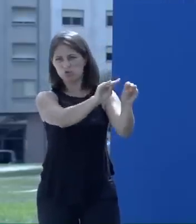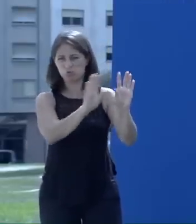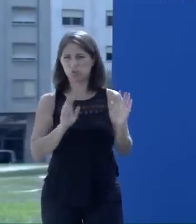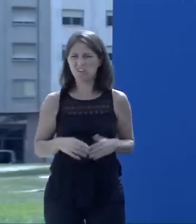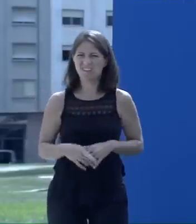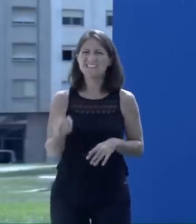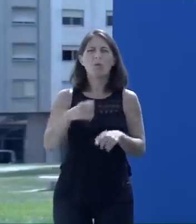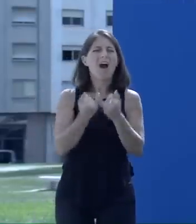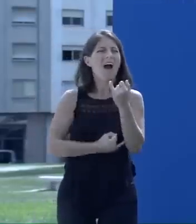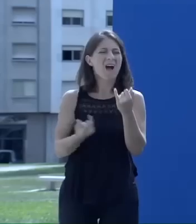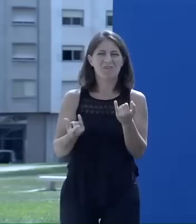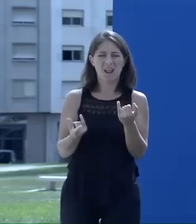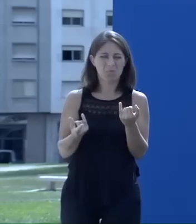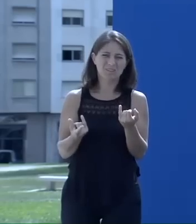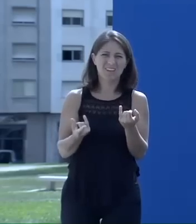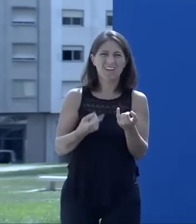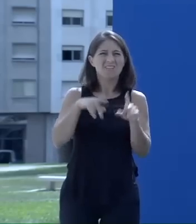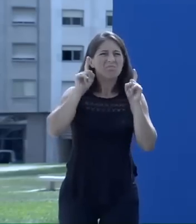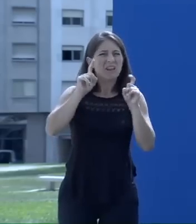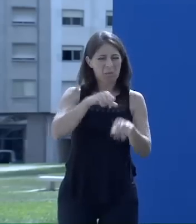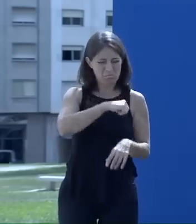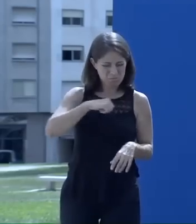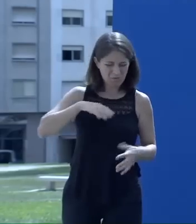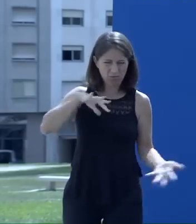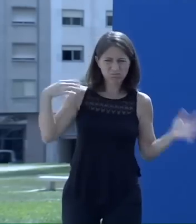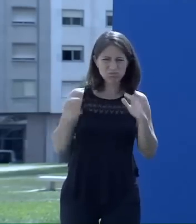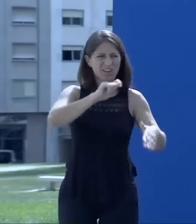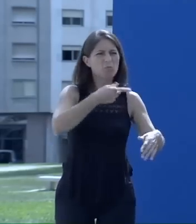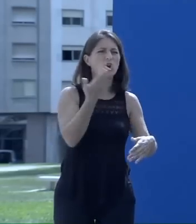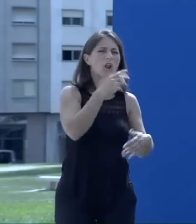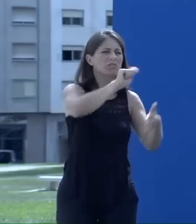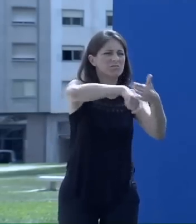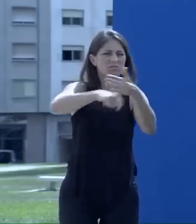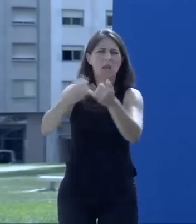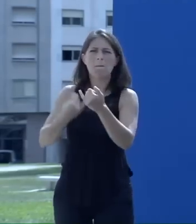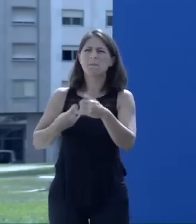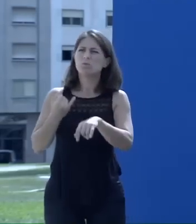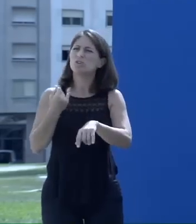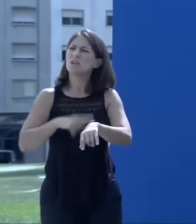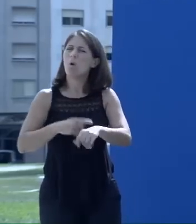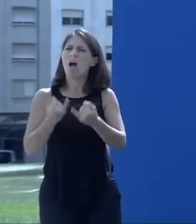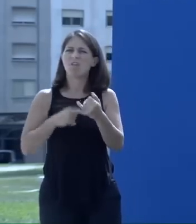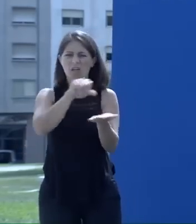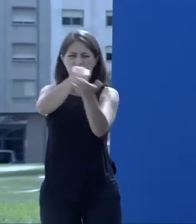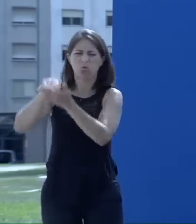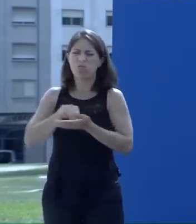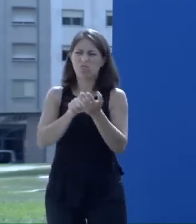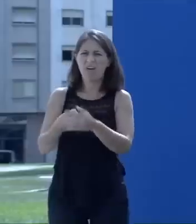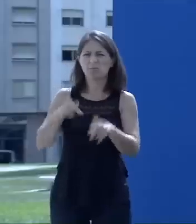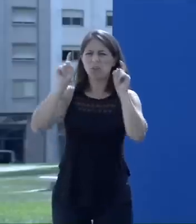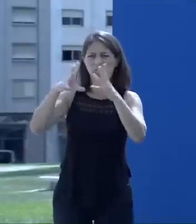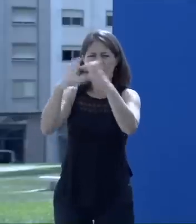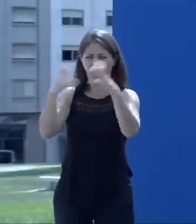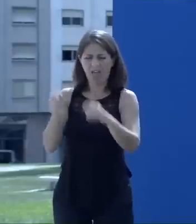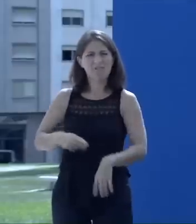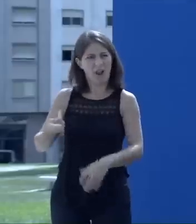Miseria privatizada que leva a pechar unidades escolares no rural, mentras nos centros das cidades siguen abrindo unidades privadas concertadas, negándonos o ensino ás